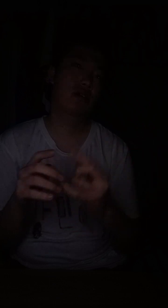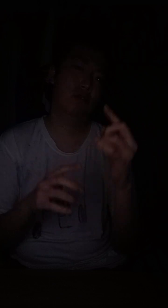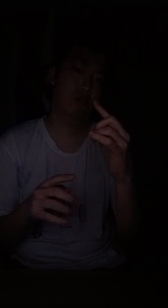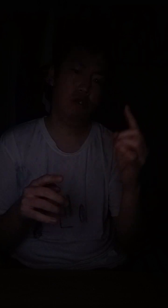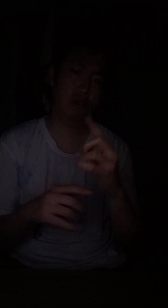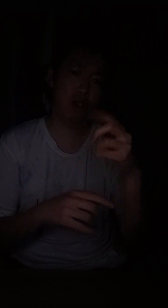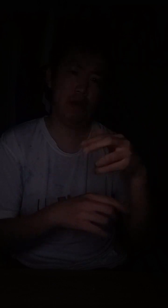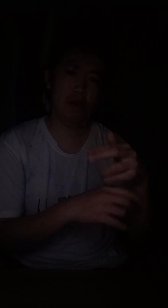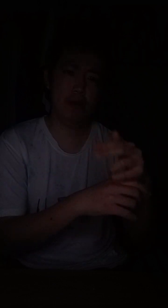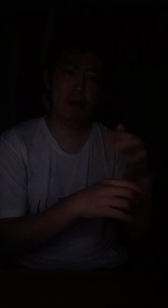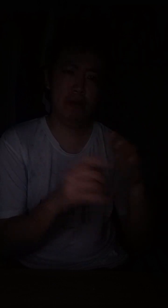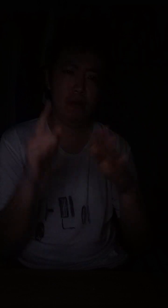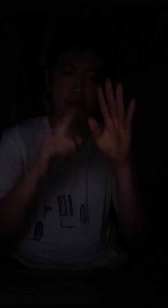한 발언이 논란이 됐습니다.